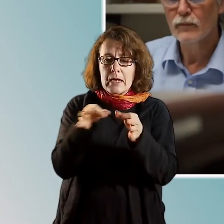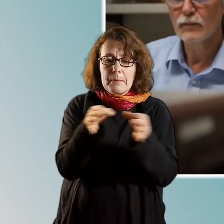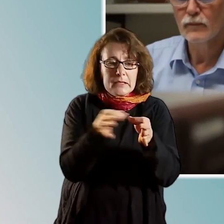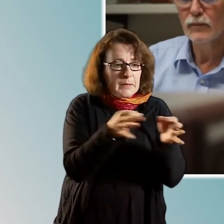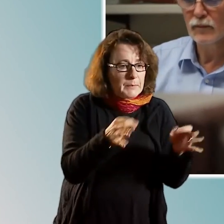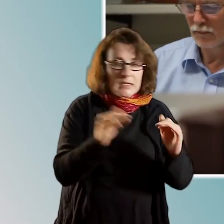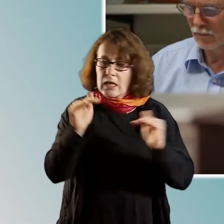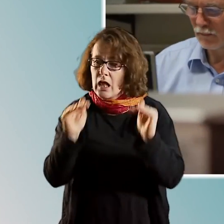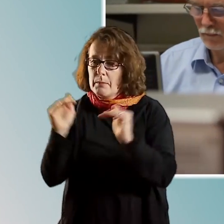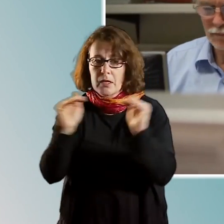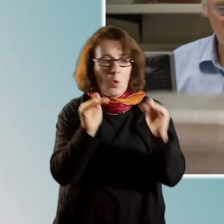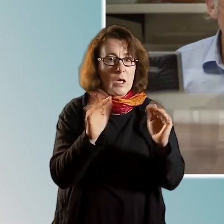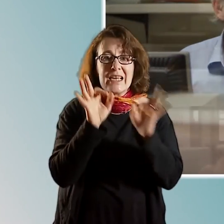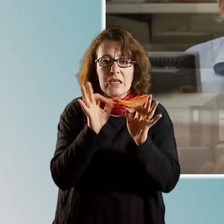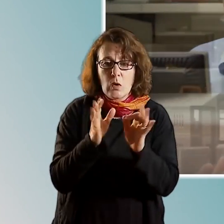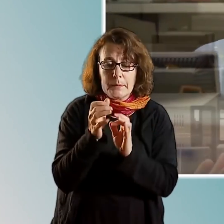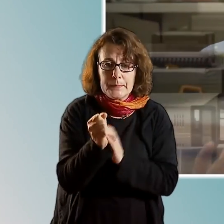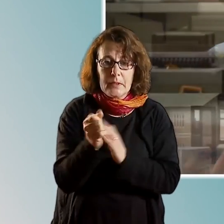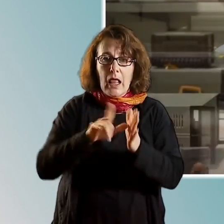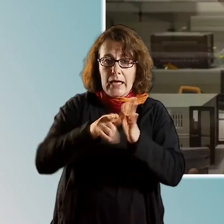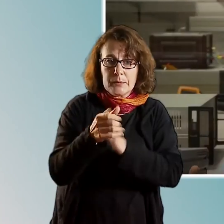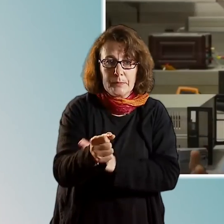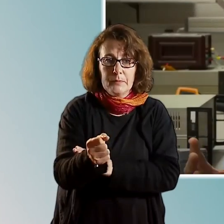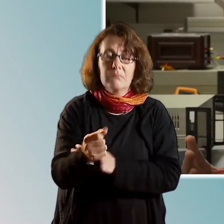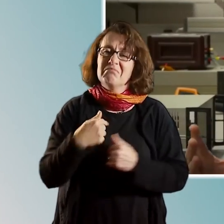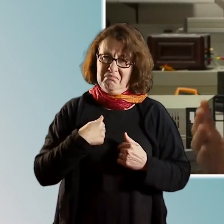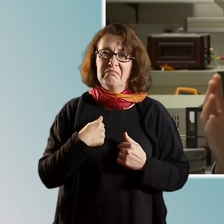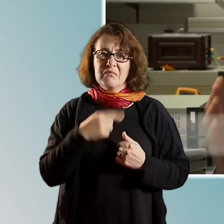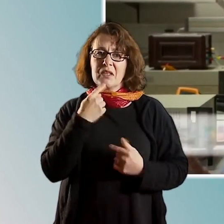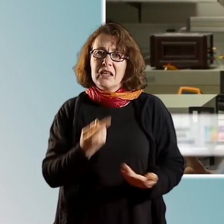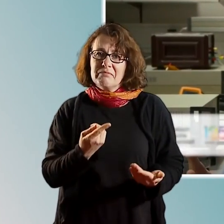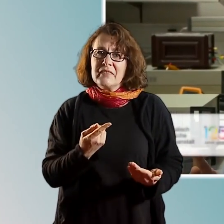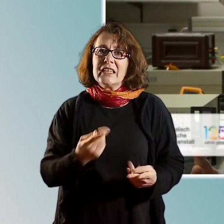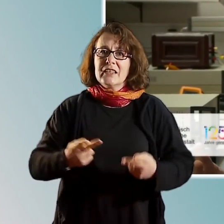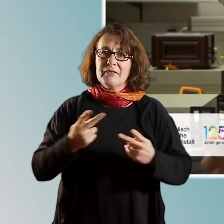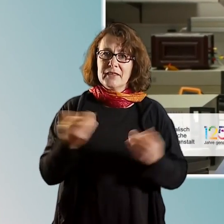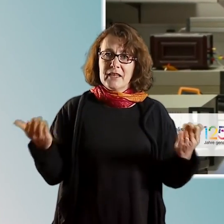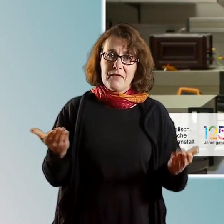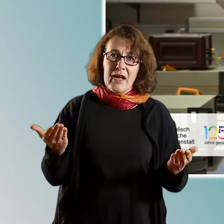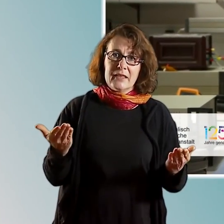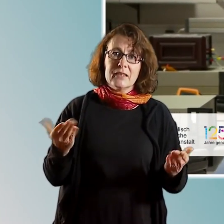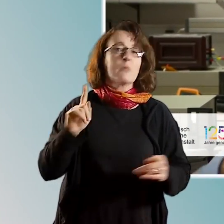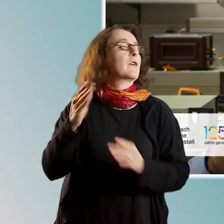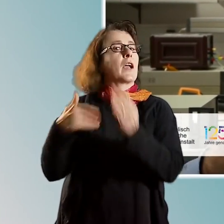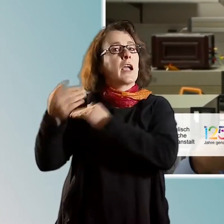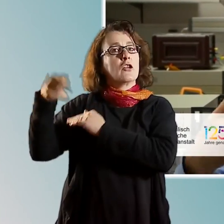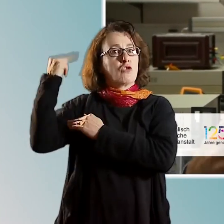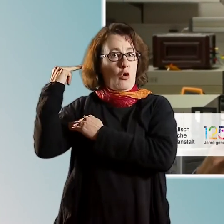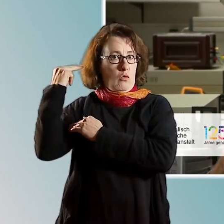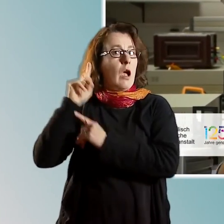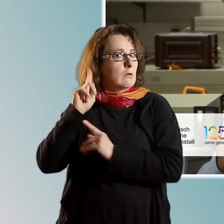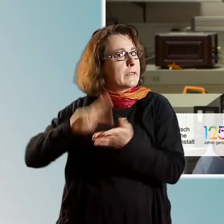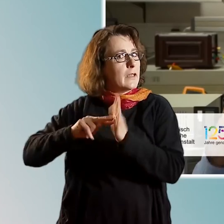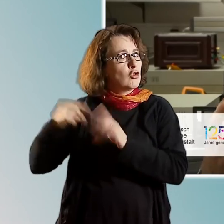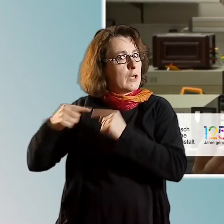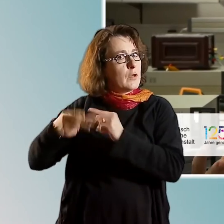die Genauigkeit, die Erfassung von Leistungen. Und da sage ich immer, es ist wichtig, die Vergangenheit, technisch jetzt erstmal